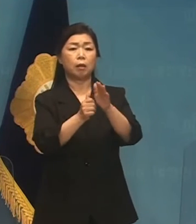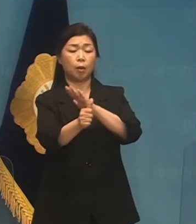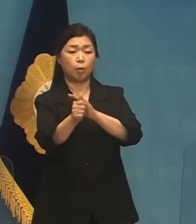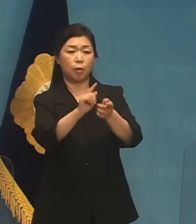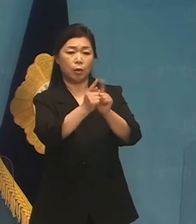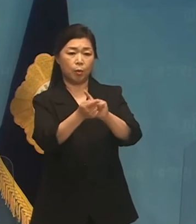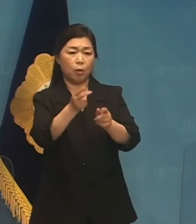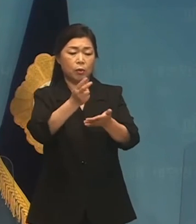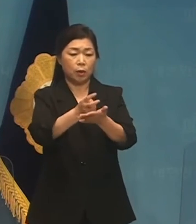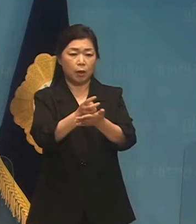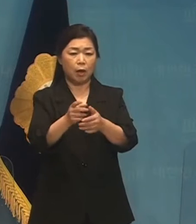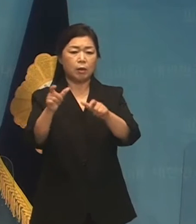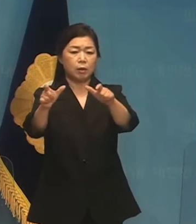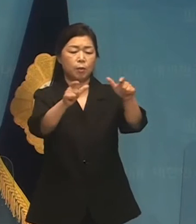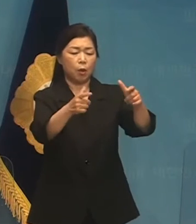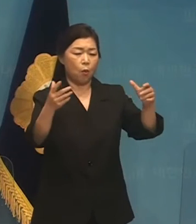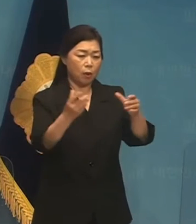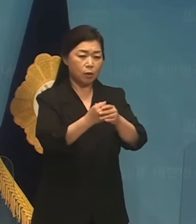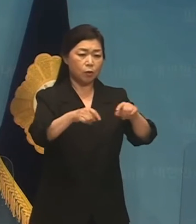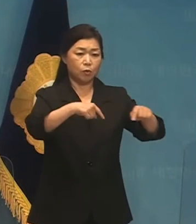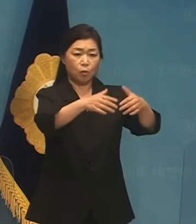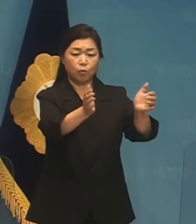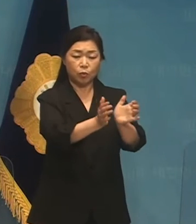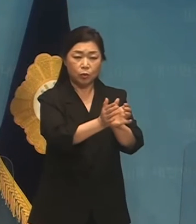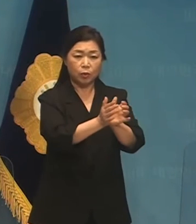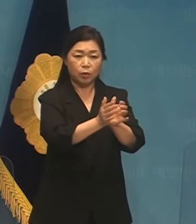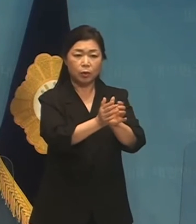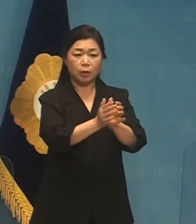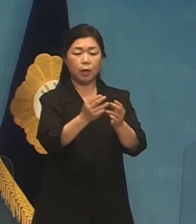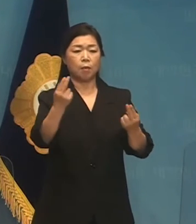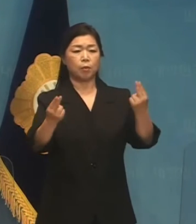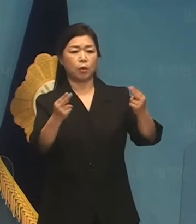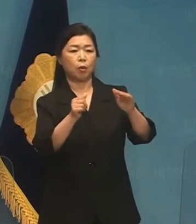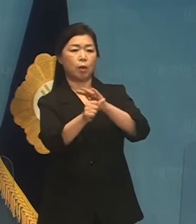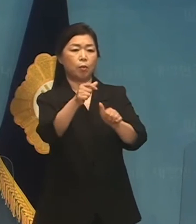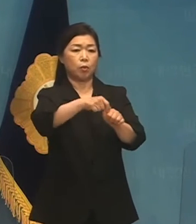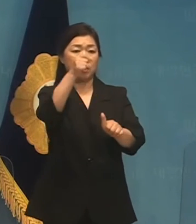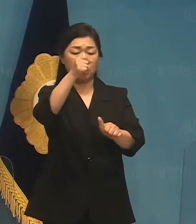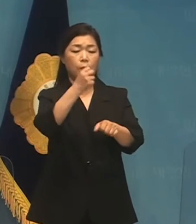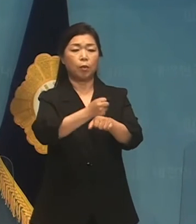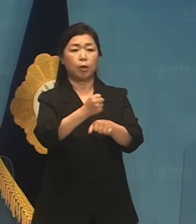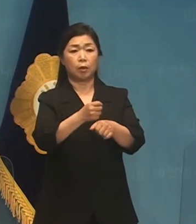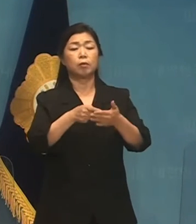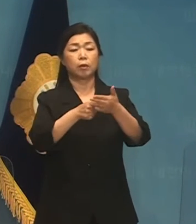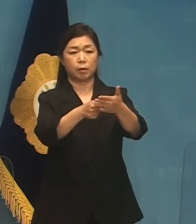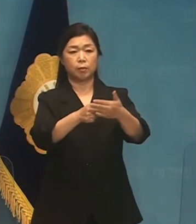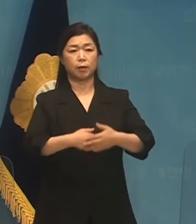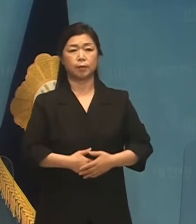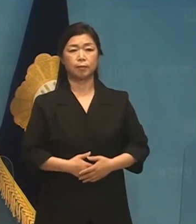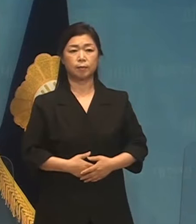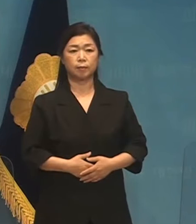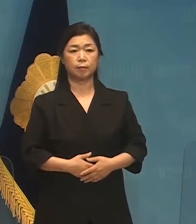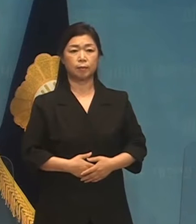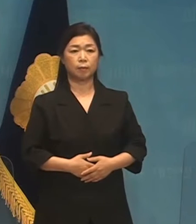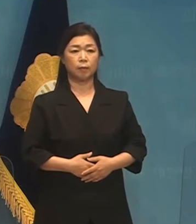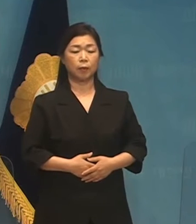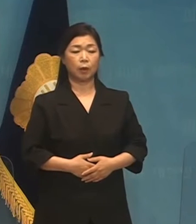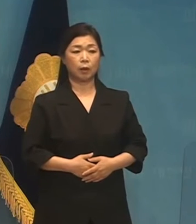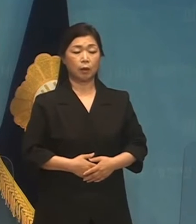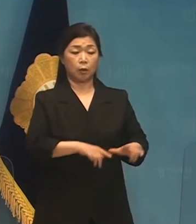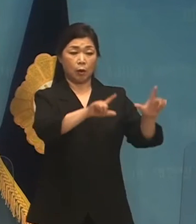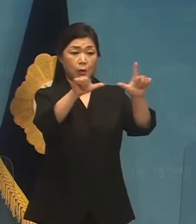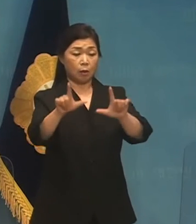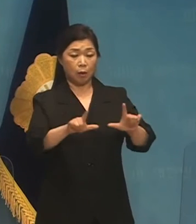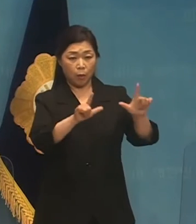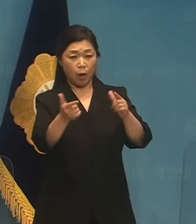대체하는 지역별 완전 정당명부 비례대표제의 개혁을 추진하겠습니다. 뿐만 아니라